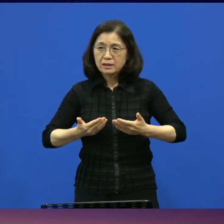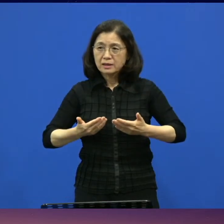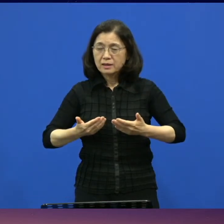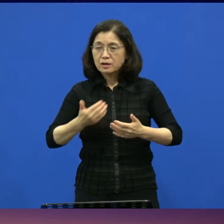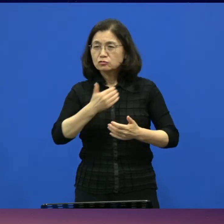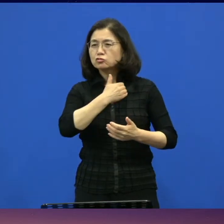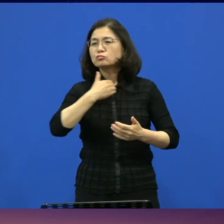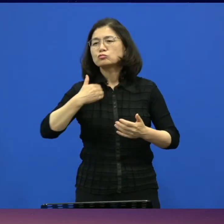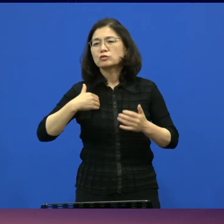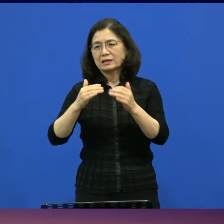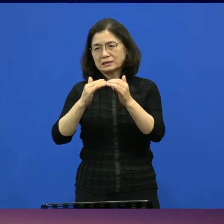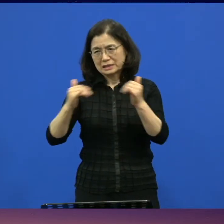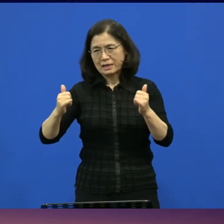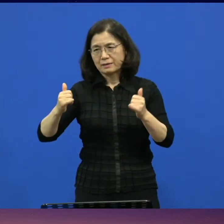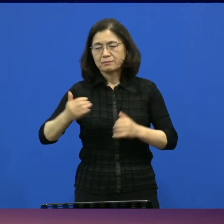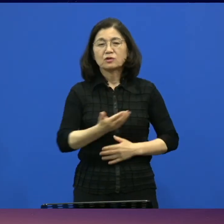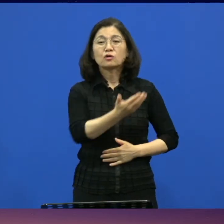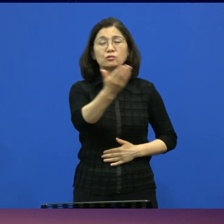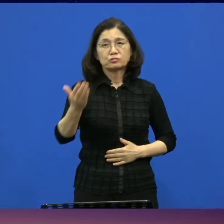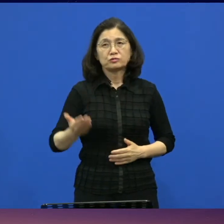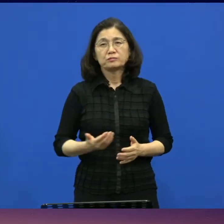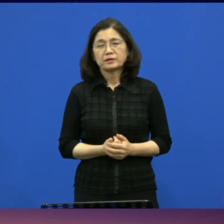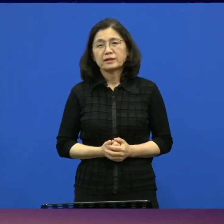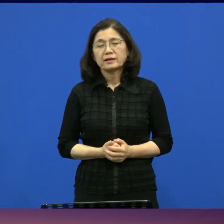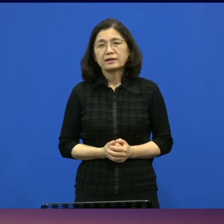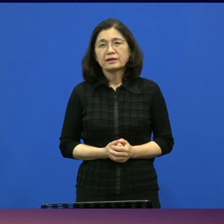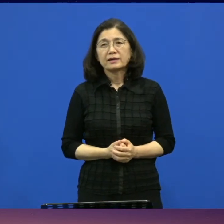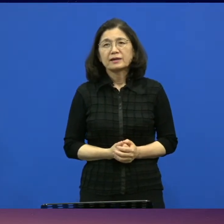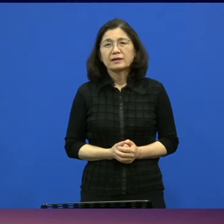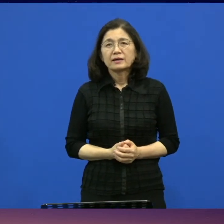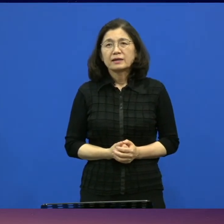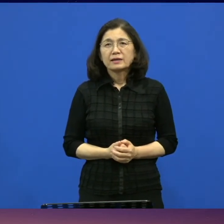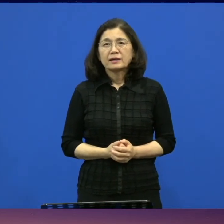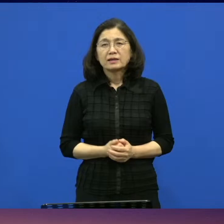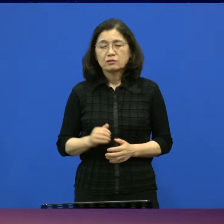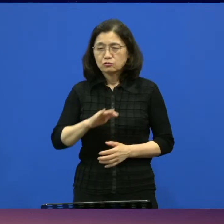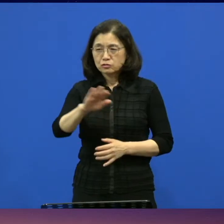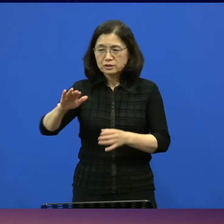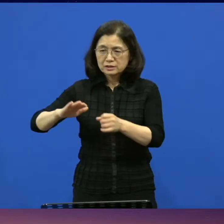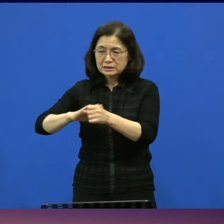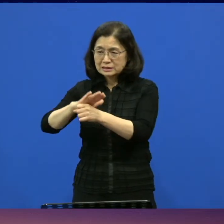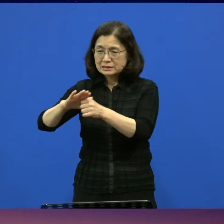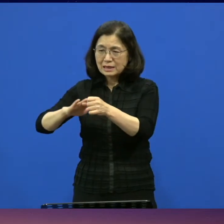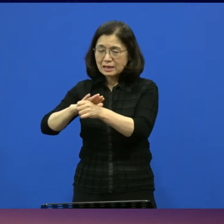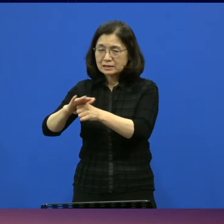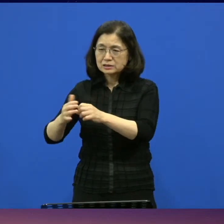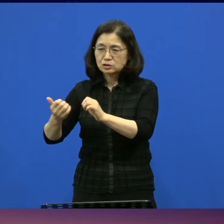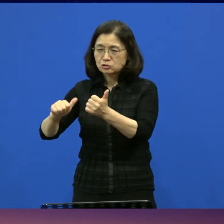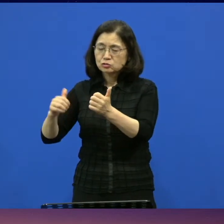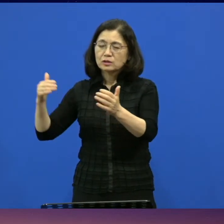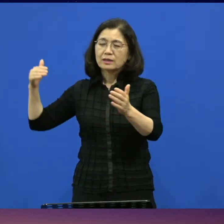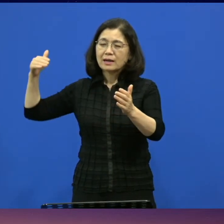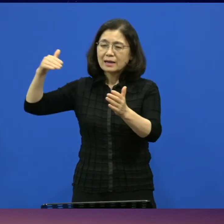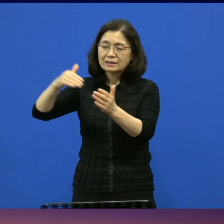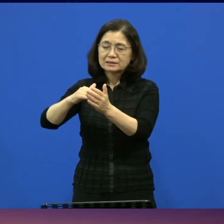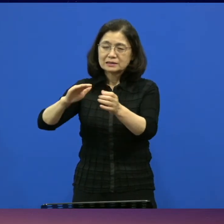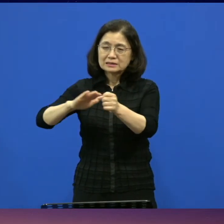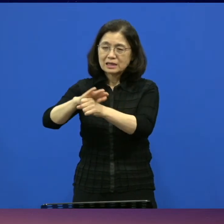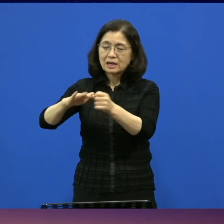그리고 하나님의 사랑은 너무 큰 것입니다. 우리를 사랑하시되 죽기까지 사랑하신